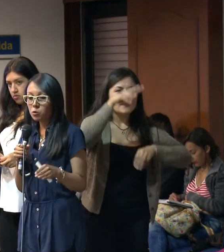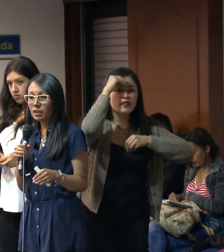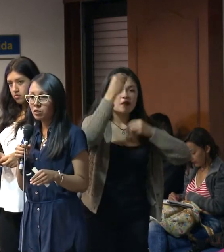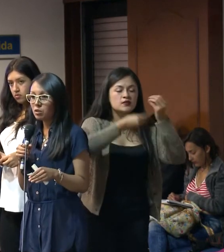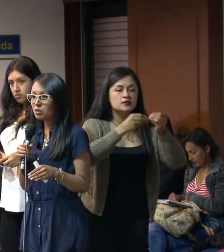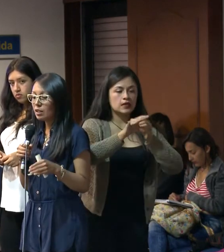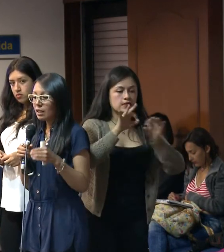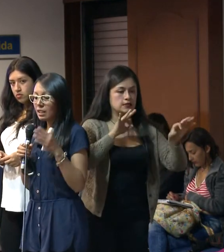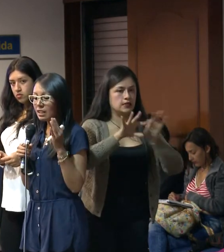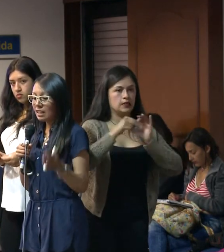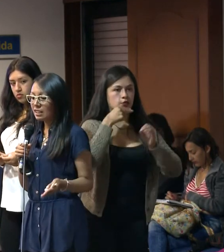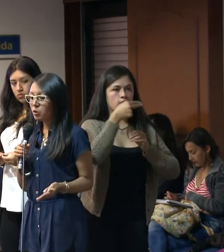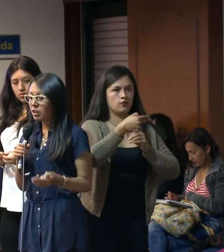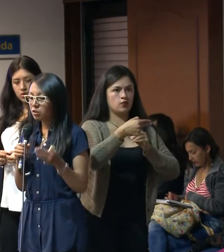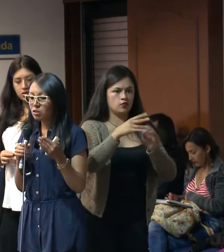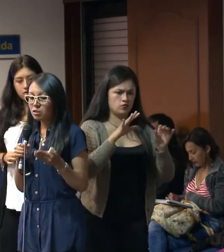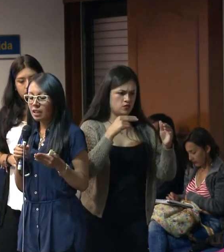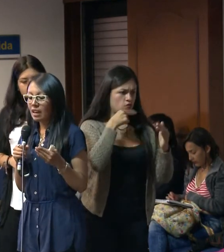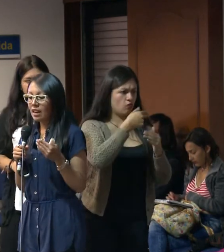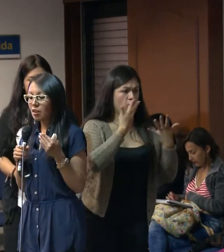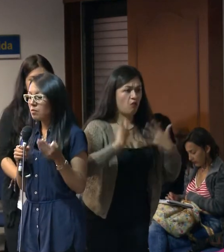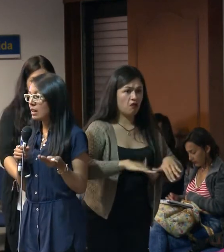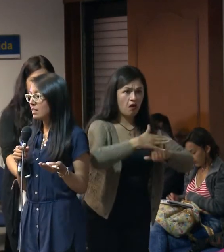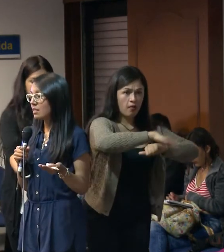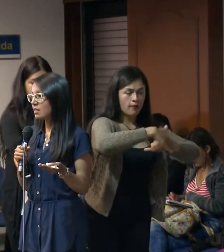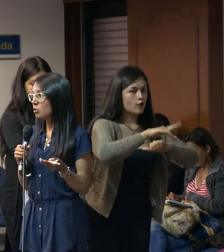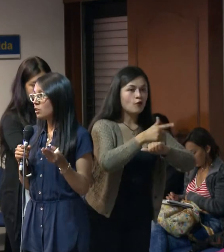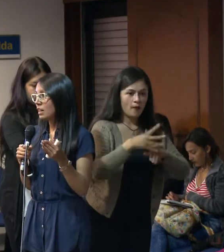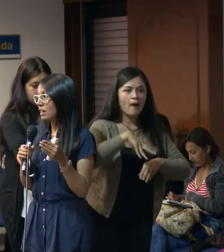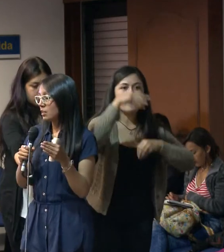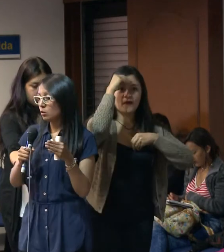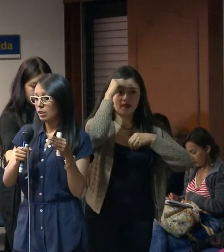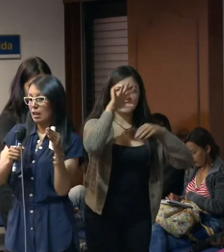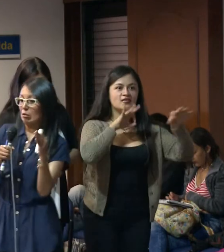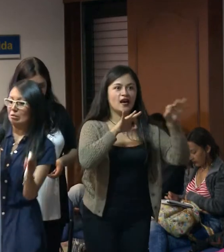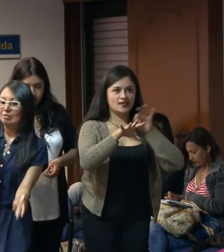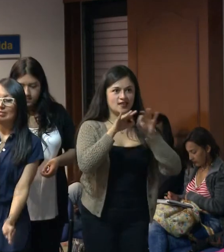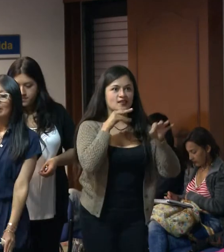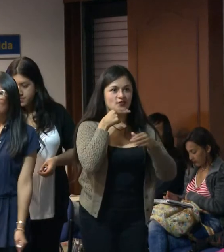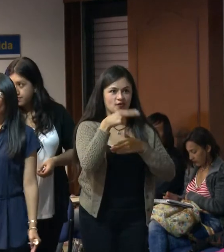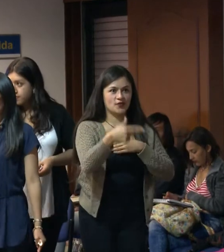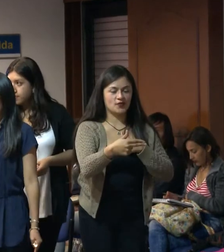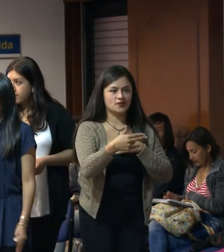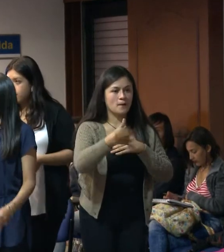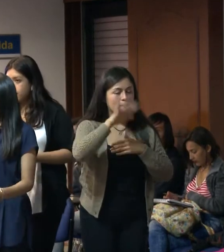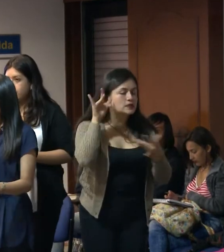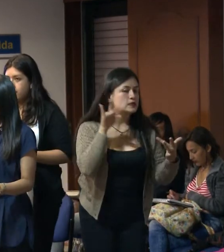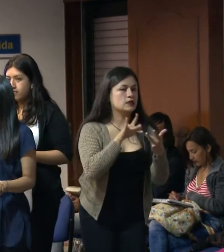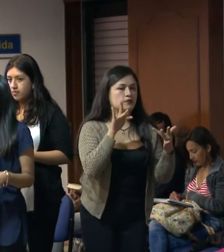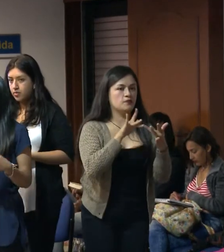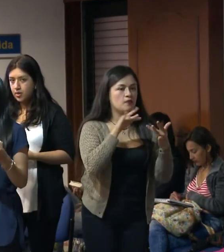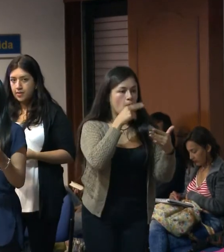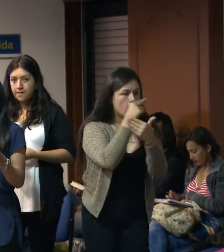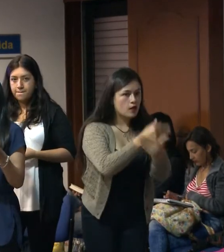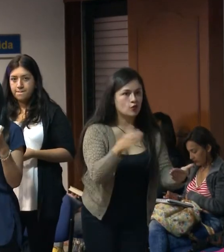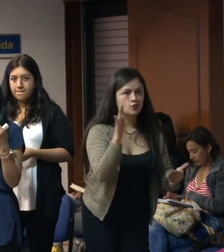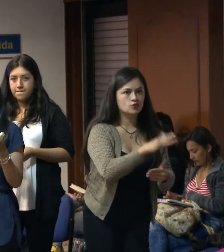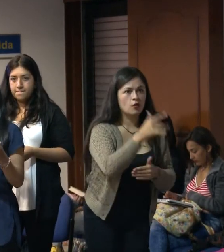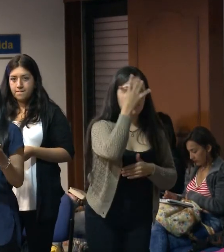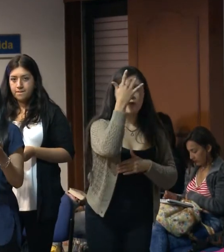también los cuentos y canticuentos que más nos dieran resultado con los niños,